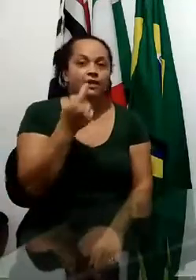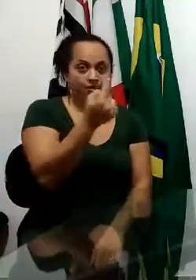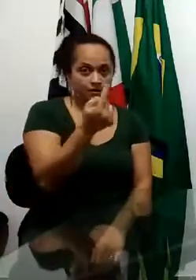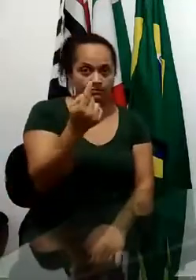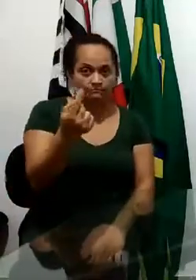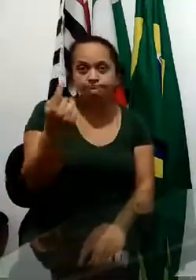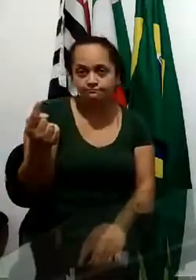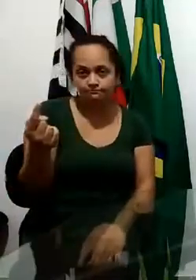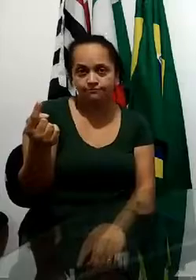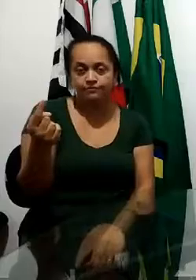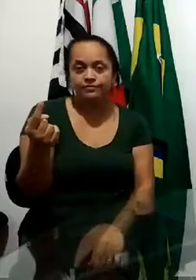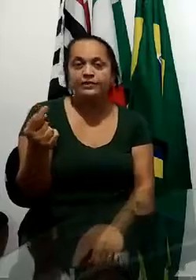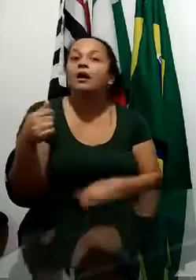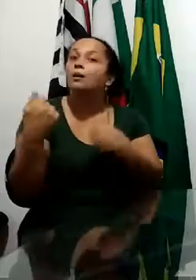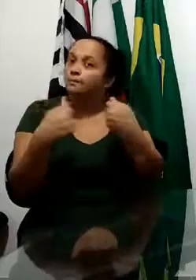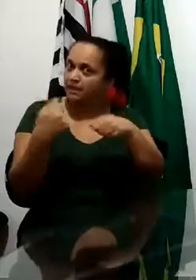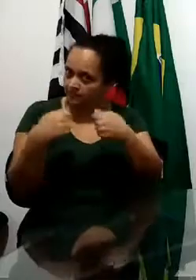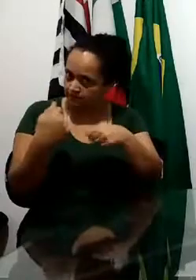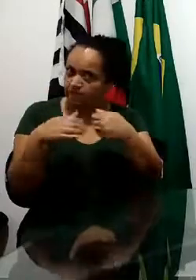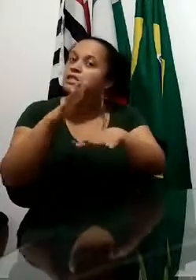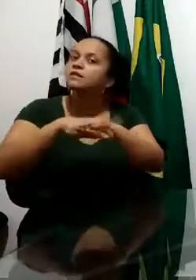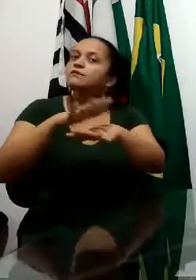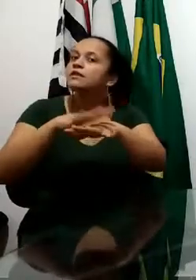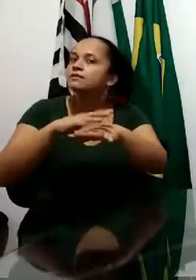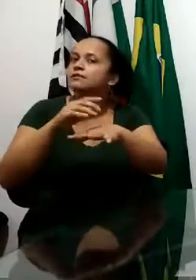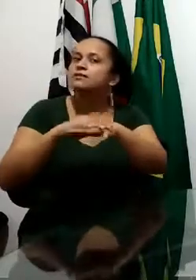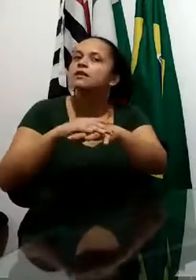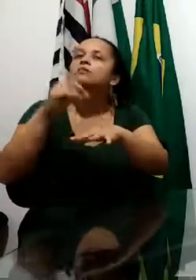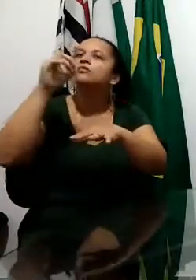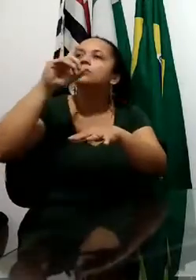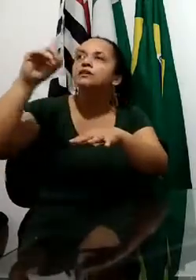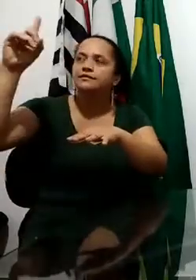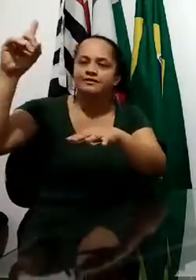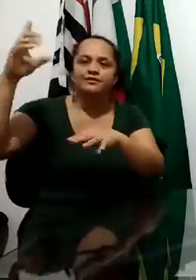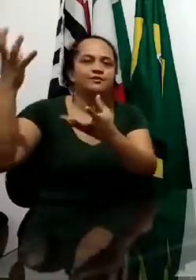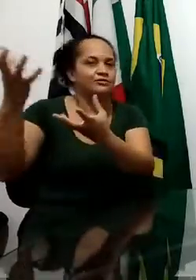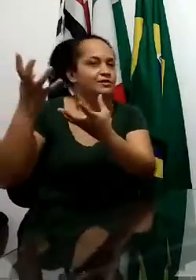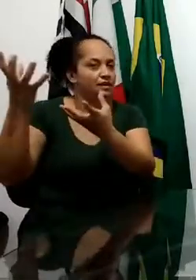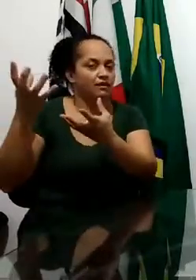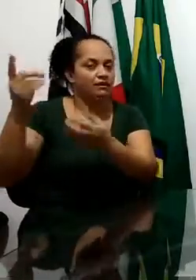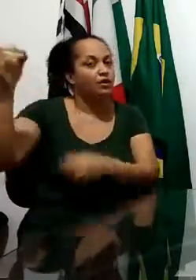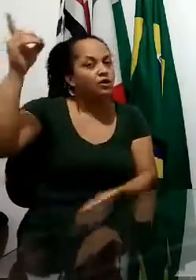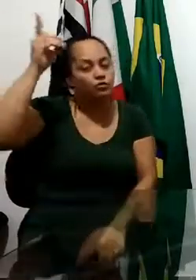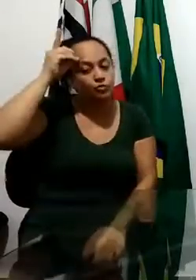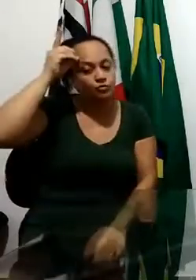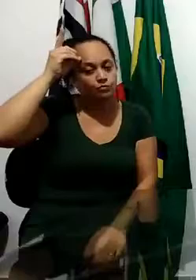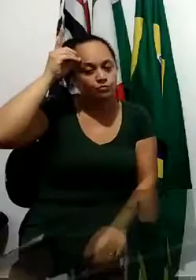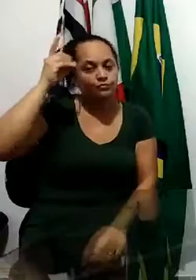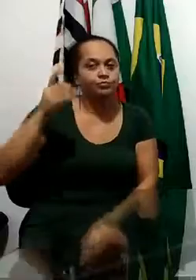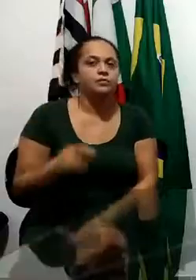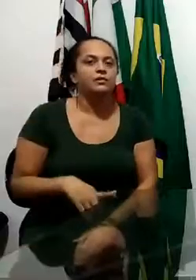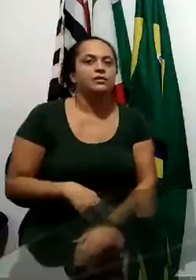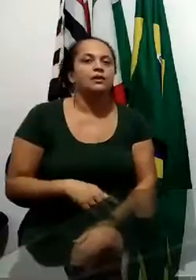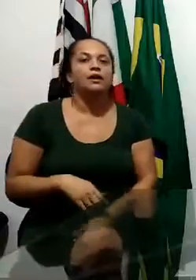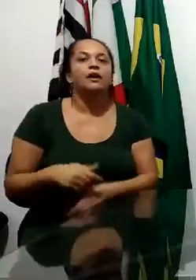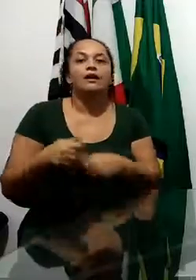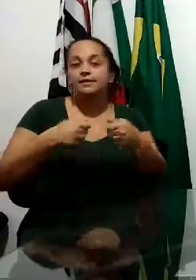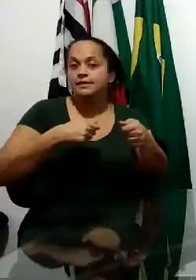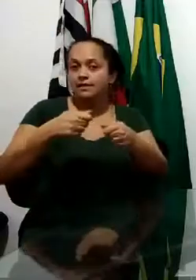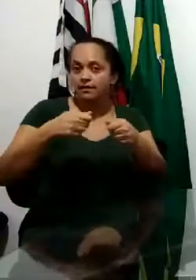um use o dom que recebeu, ou os dons, para servir